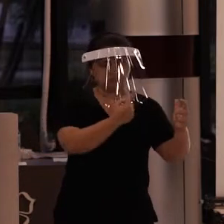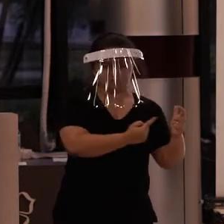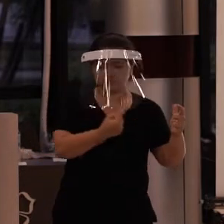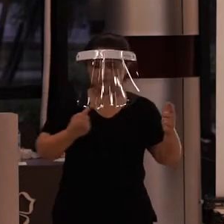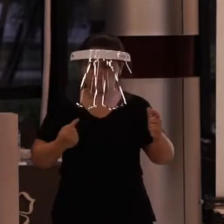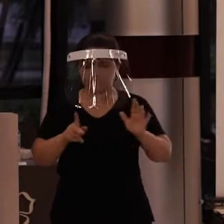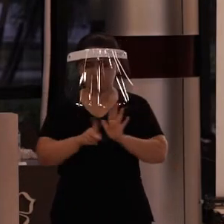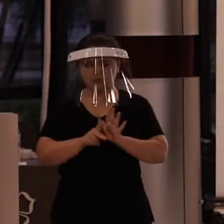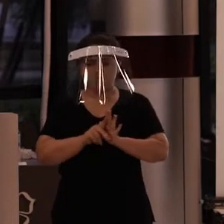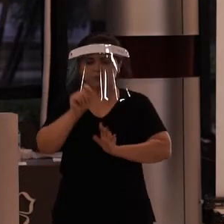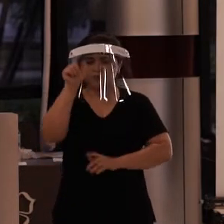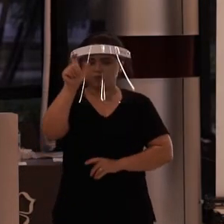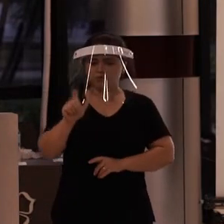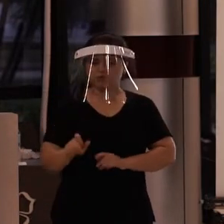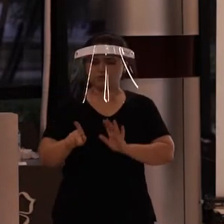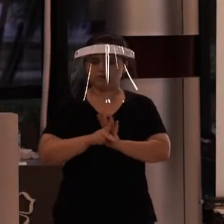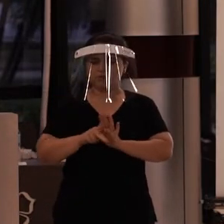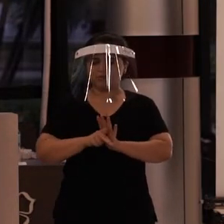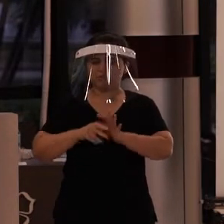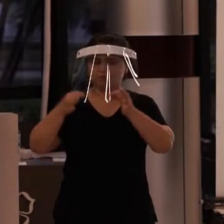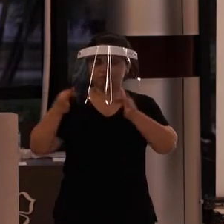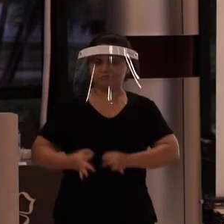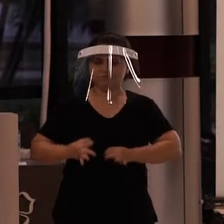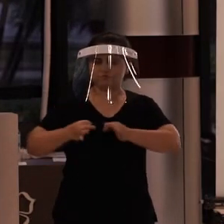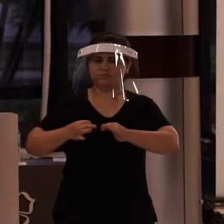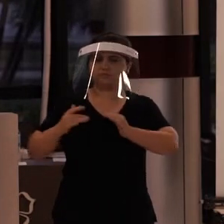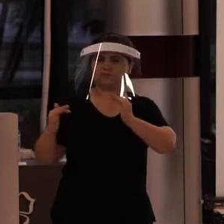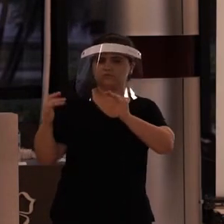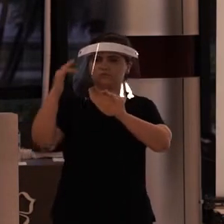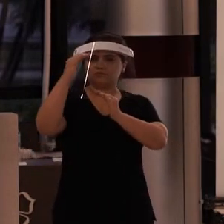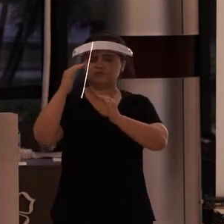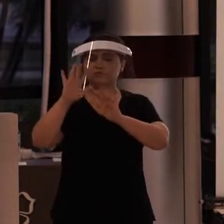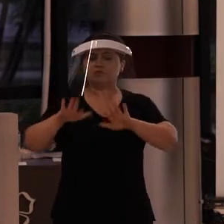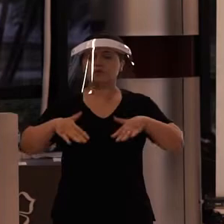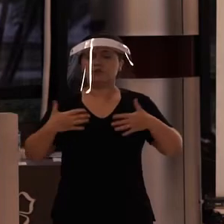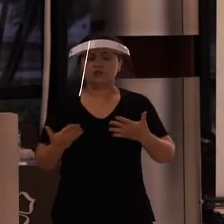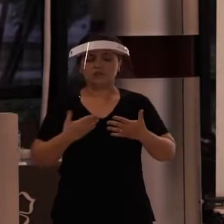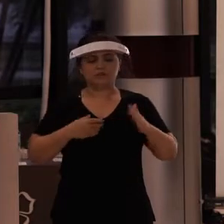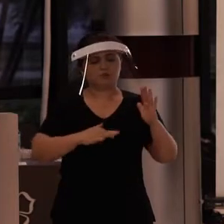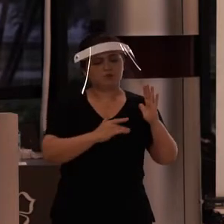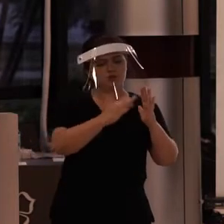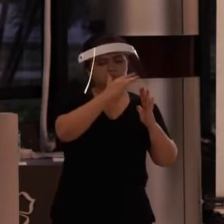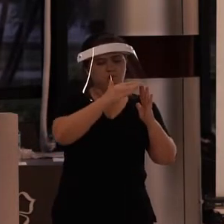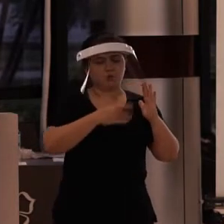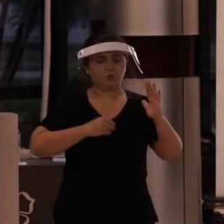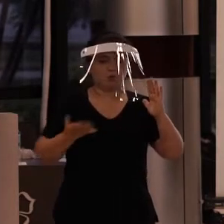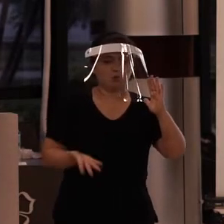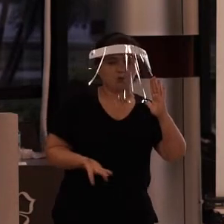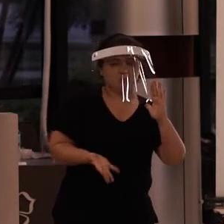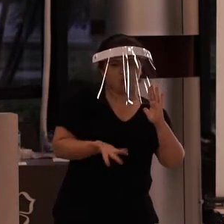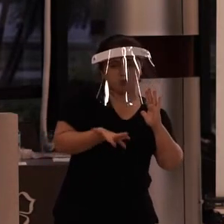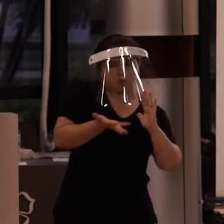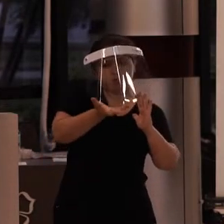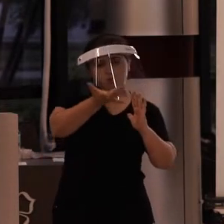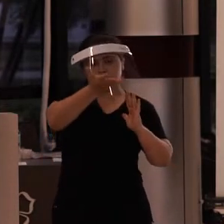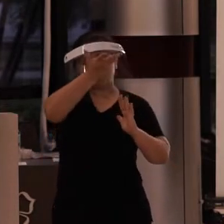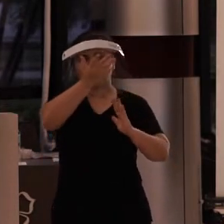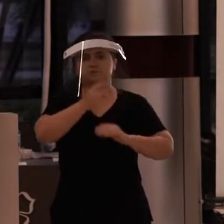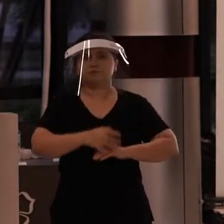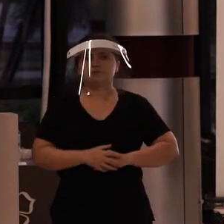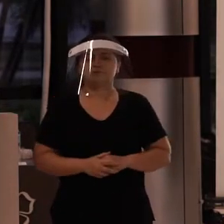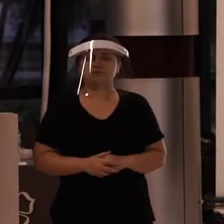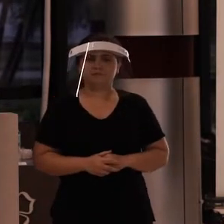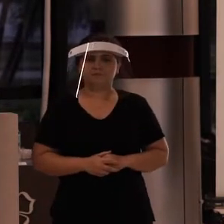né, do que seria a temperatura ideal e de uma temperatura bastante elevada.